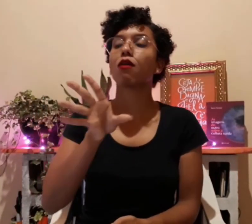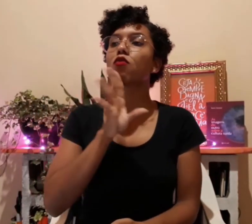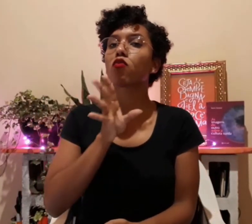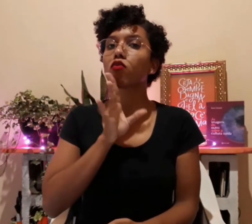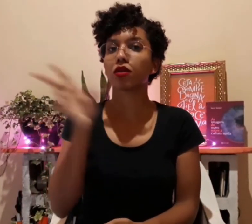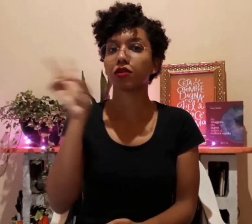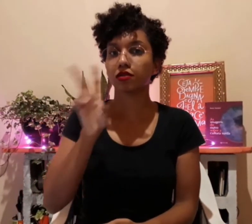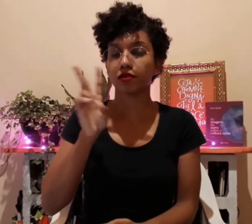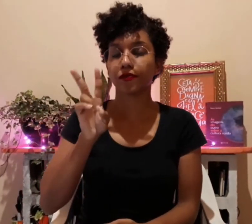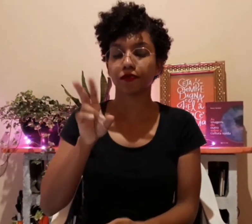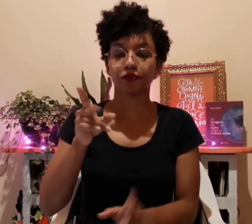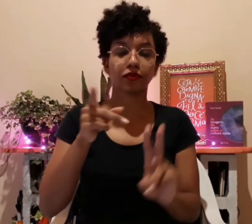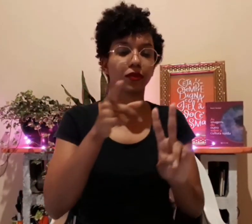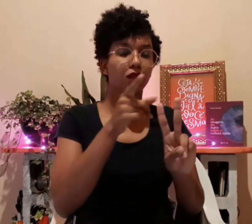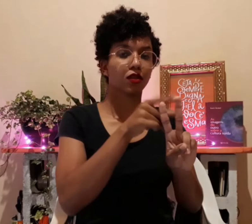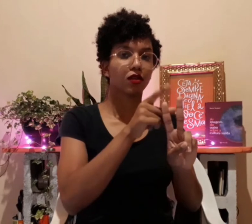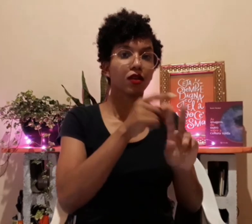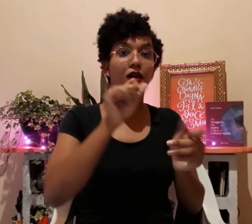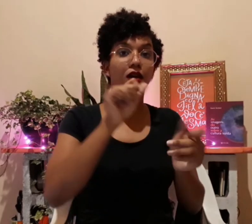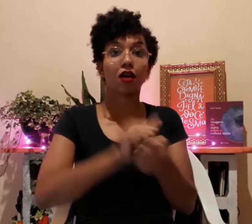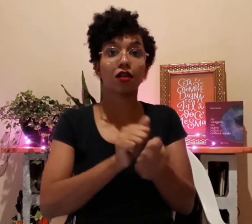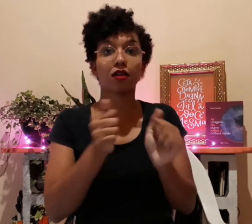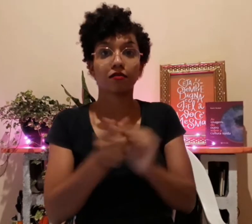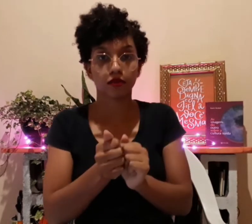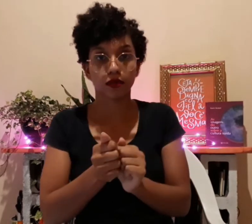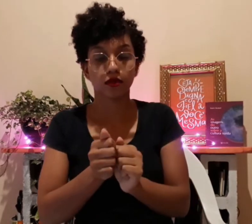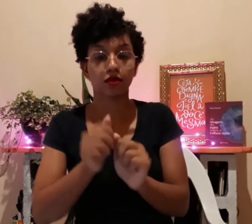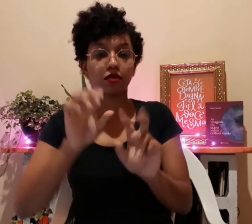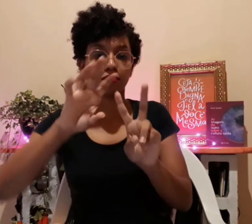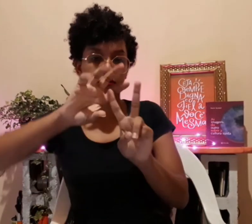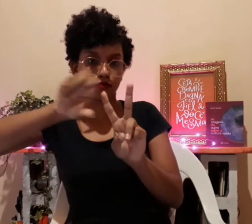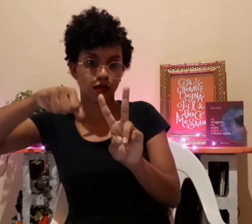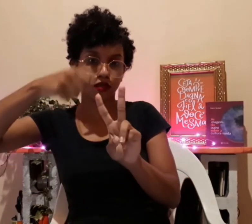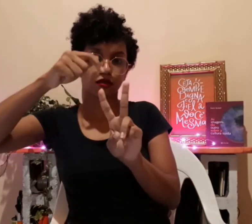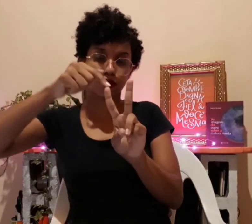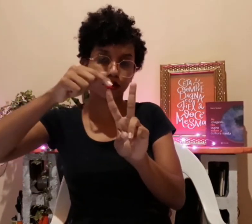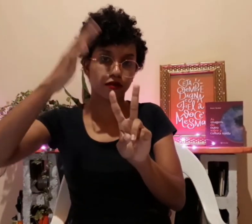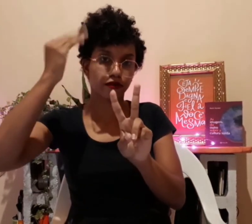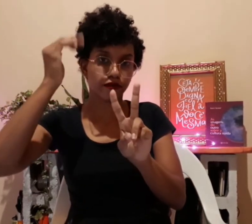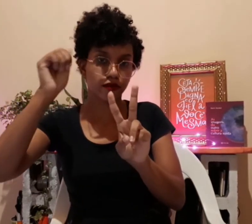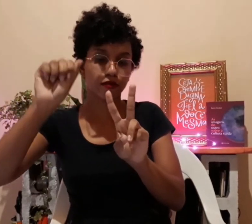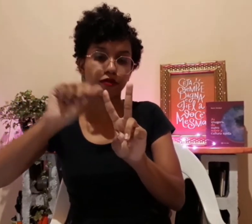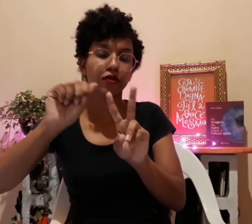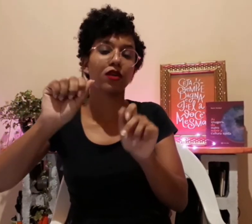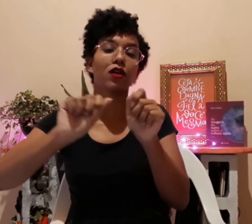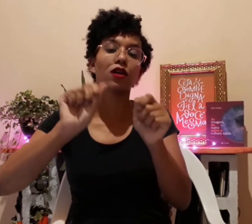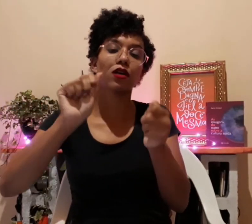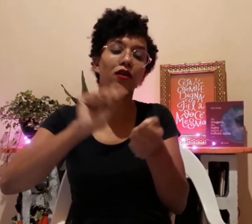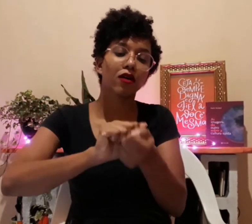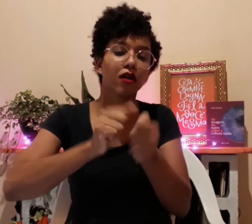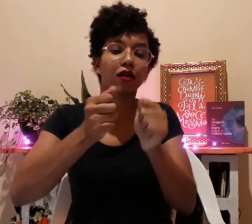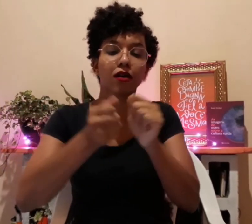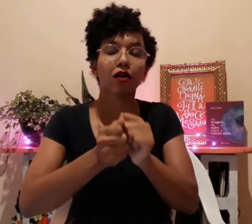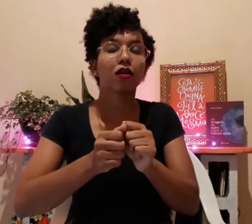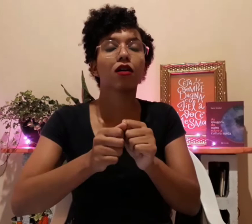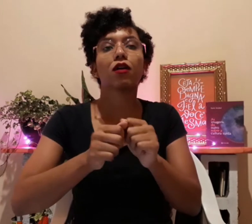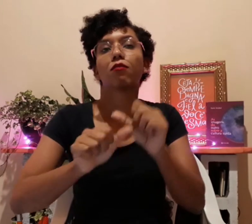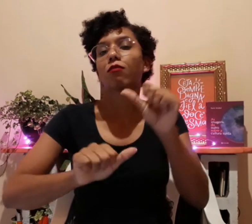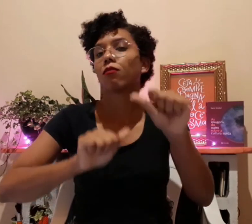tudo, ok. Se você quer fazer uma adaptação, uma alteração, né, uma substituição de uma cultura